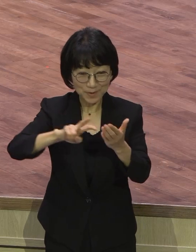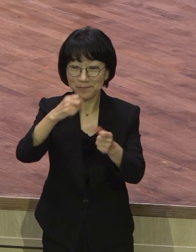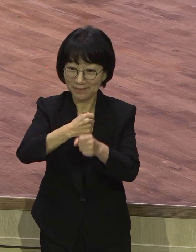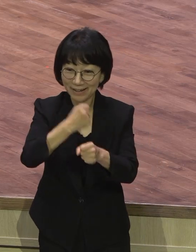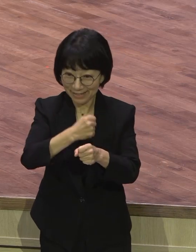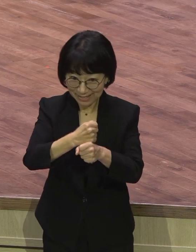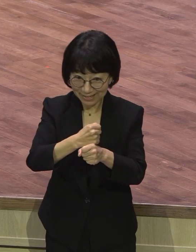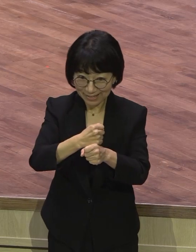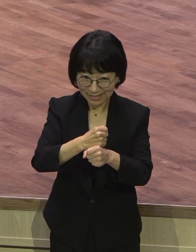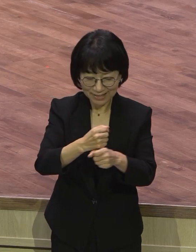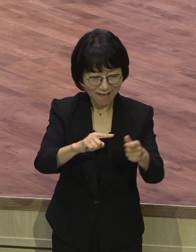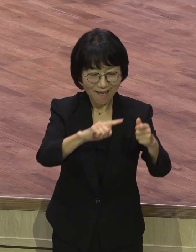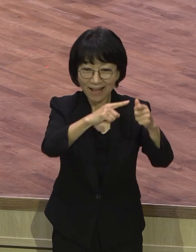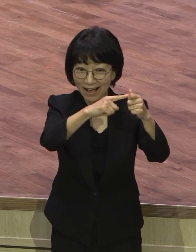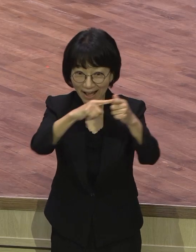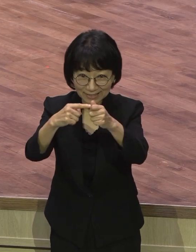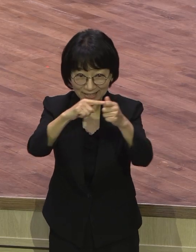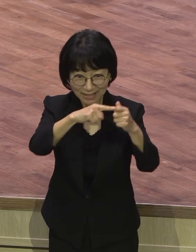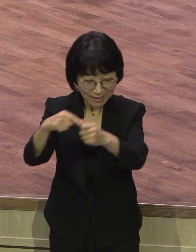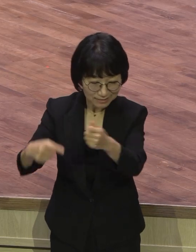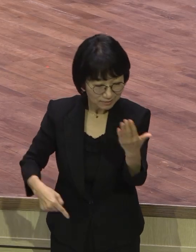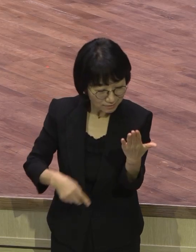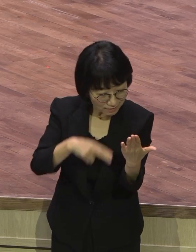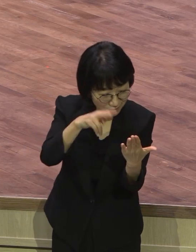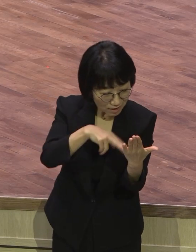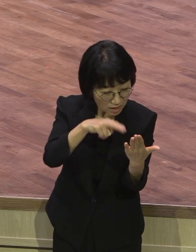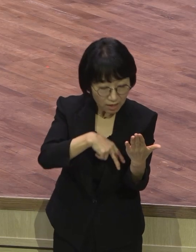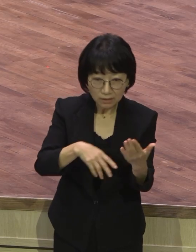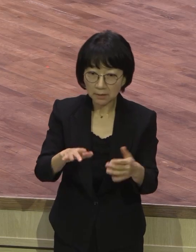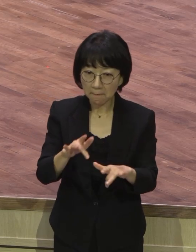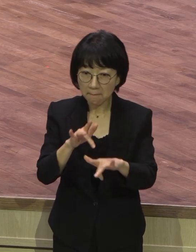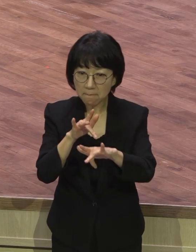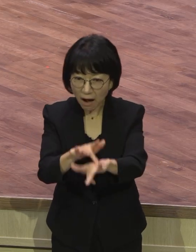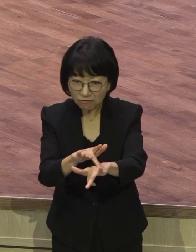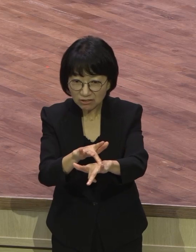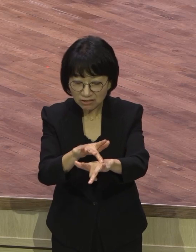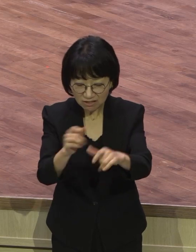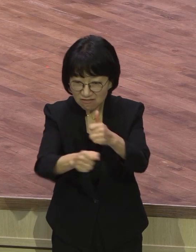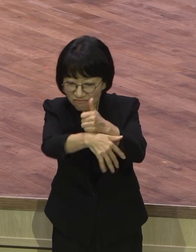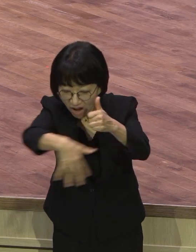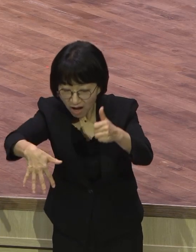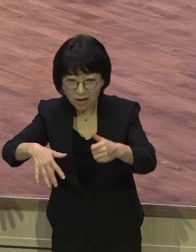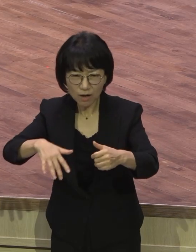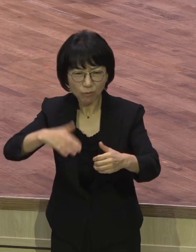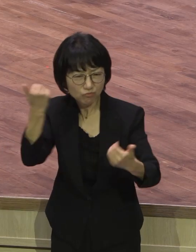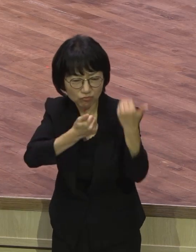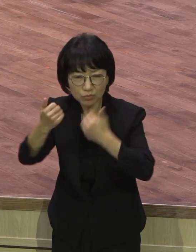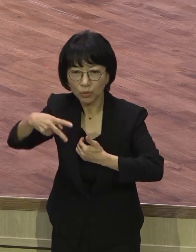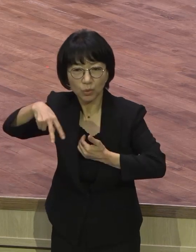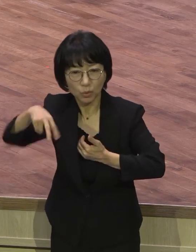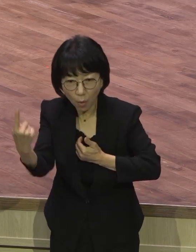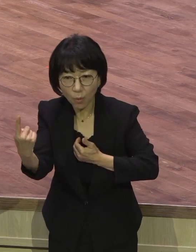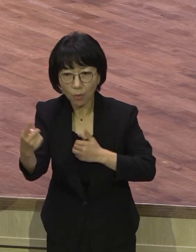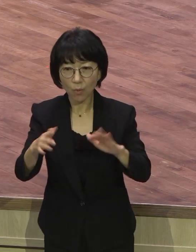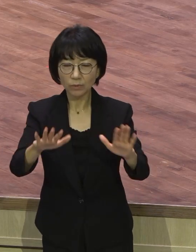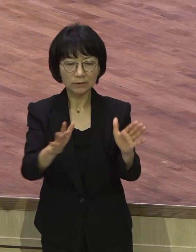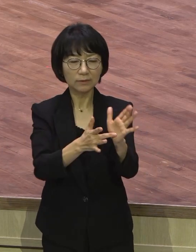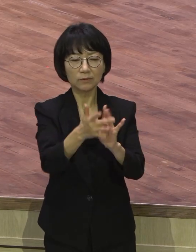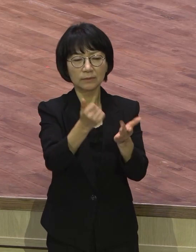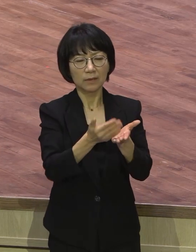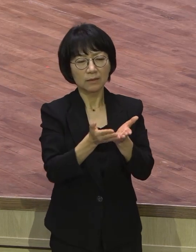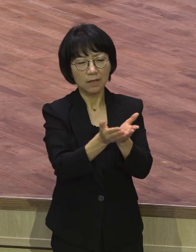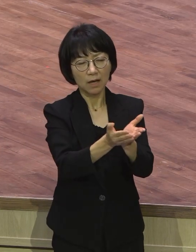가사를 보면 사단 이 마귀나 그 어떤 것도 주님이 편안히